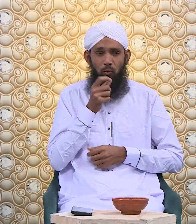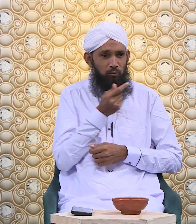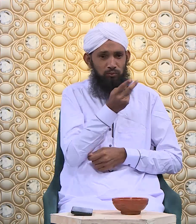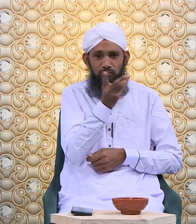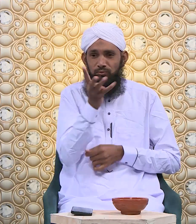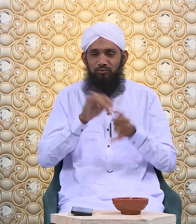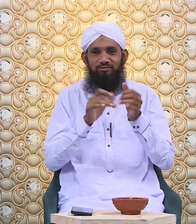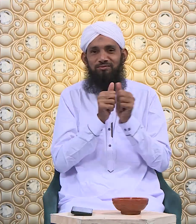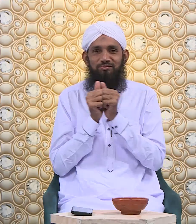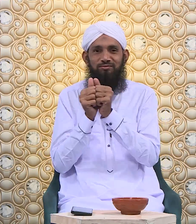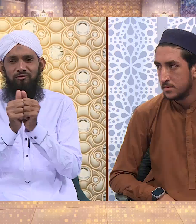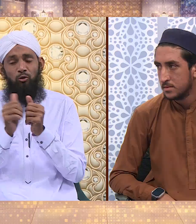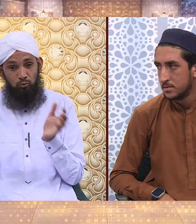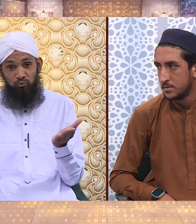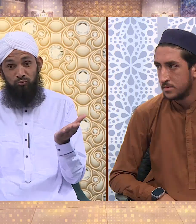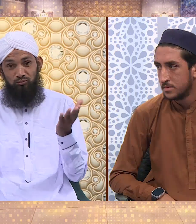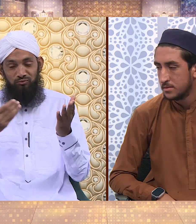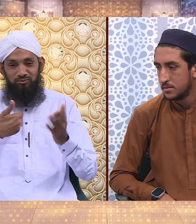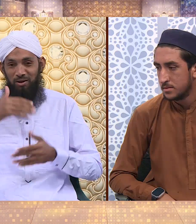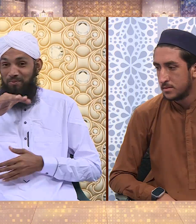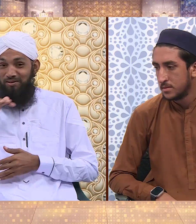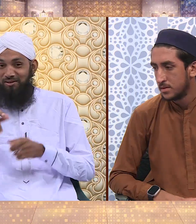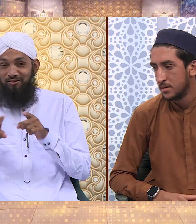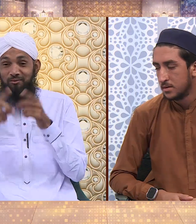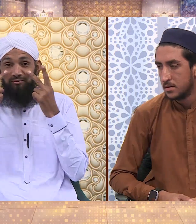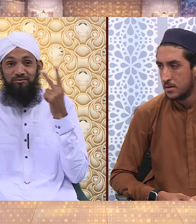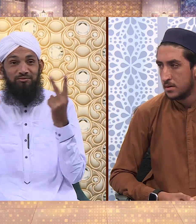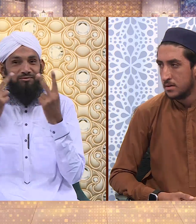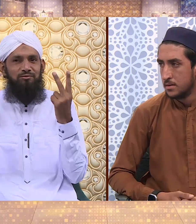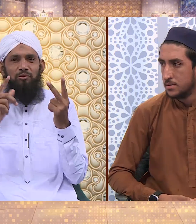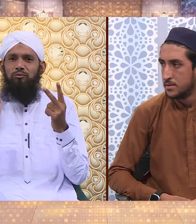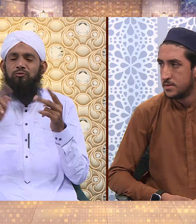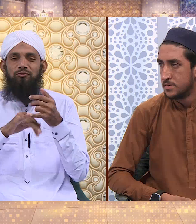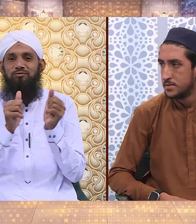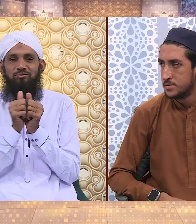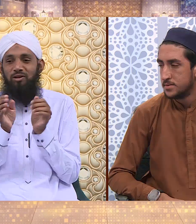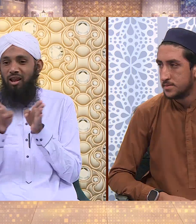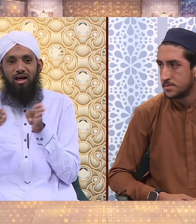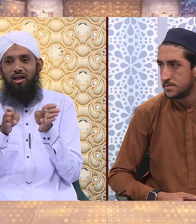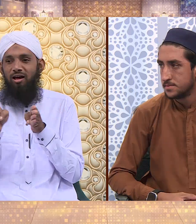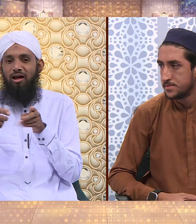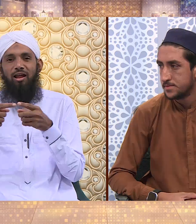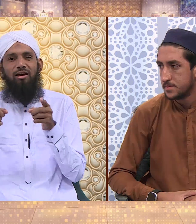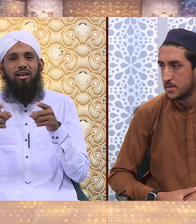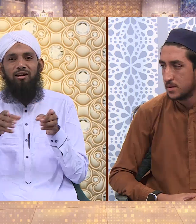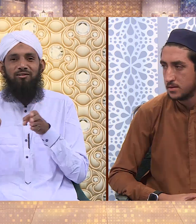علیہ مردوان سے فرمایا چلو میرے بیٹوں کو تلاش کرو ہر ایک نے اپنا راستہ لیا اور میں حضور اکرم صلی اللہ علیہ